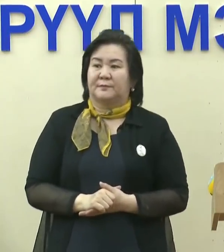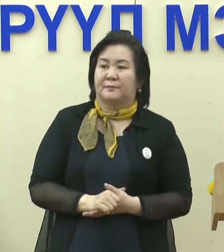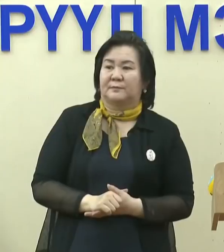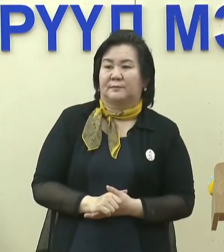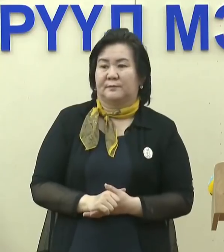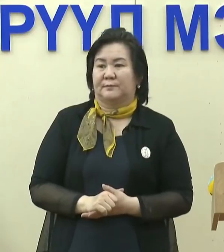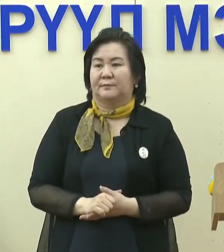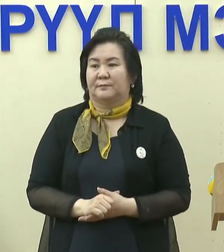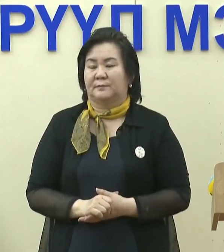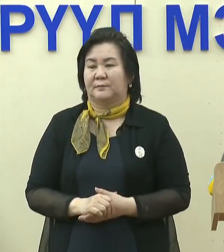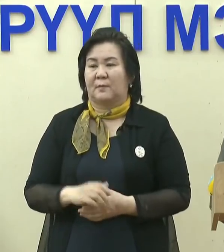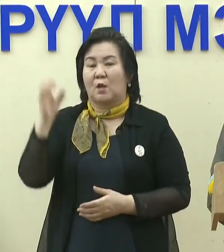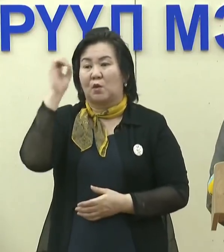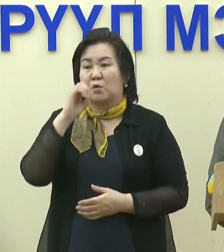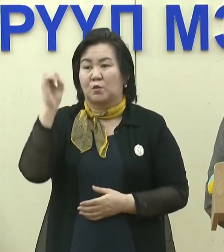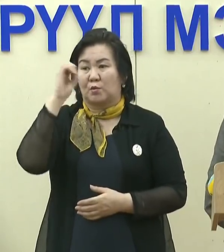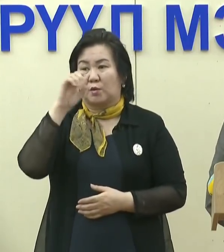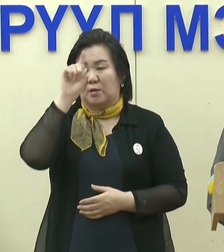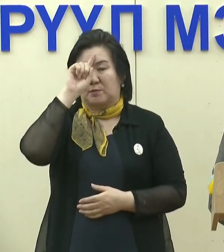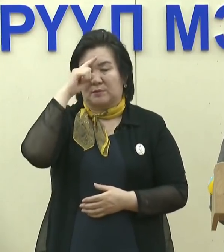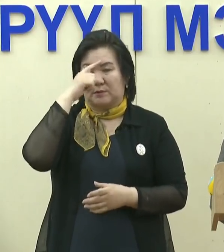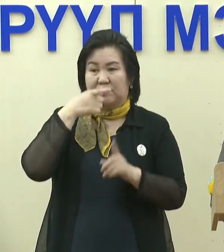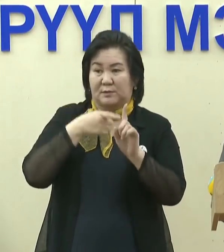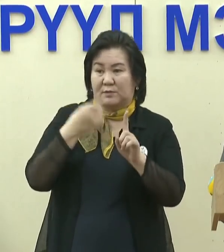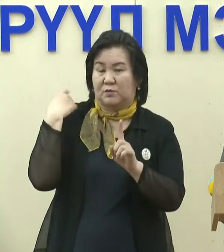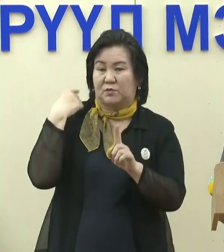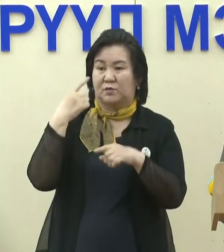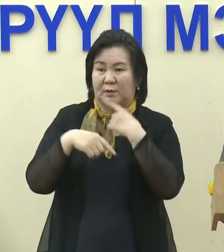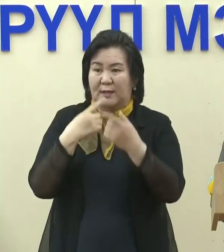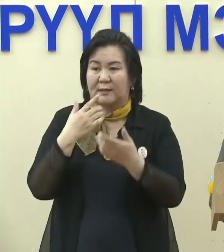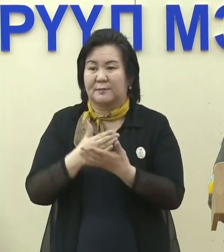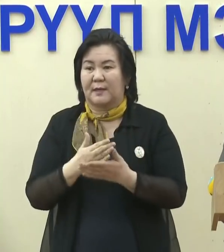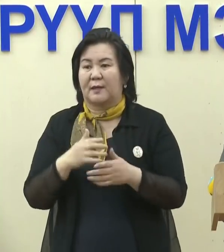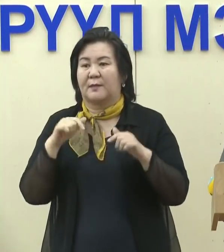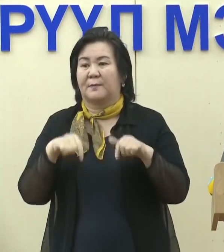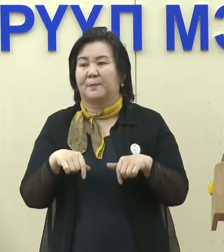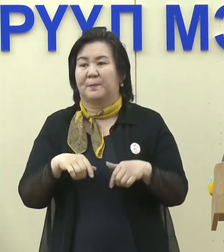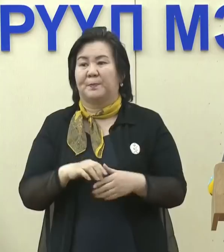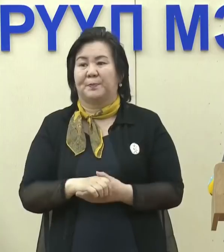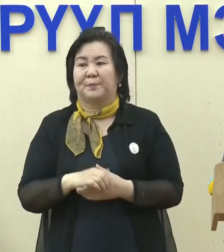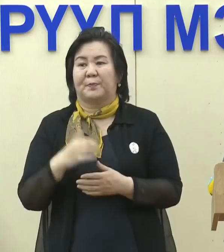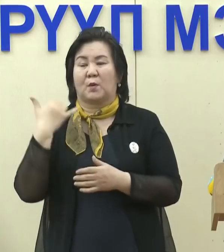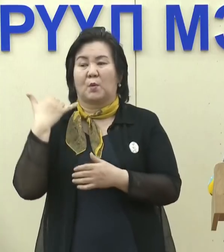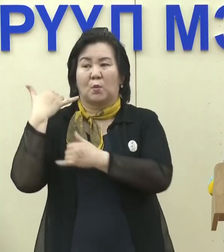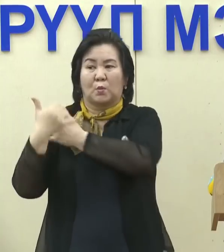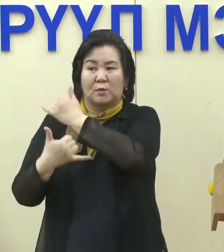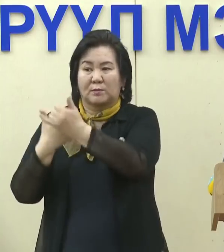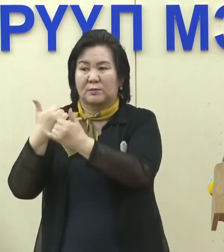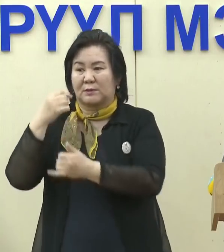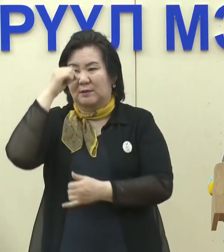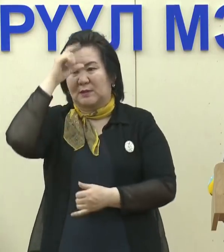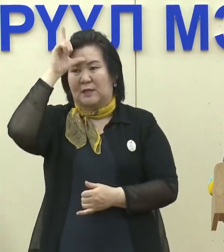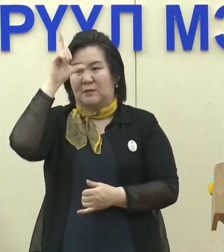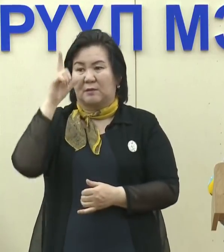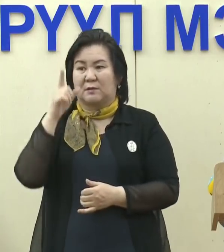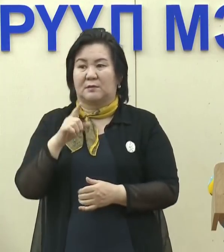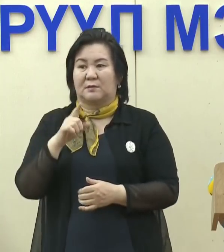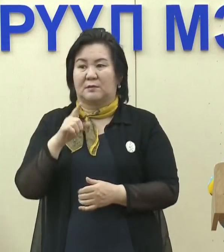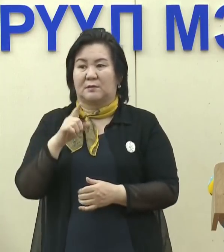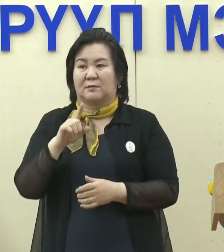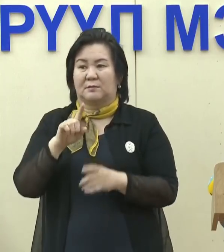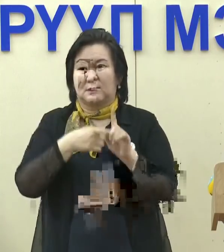Өчигдөр бол Европ эмчилгээнийхээ талаар илүү ярьсан байгаа. За яг уламжилт ангаах ухааныхаа эмчилгээний талаар